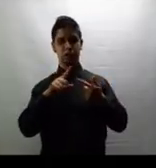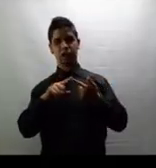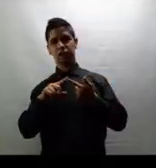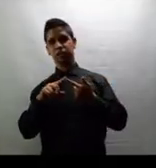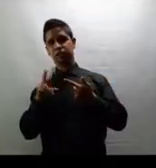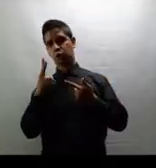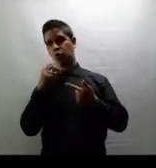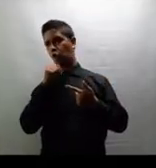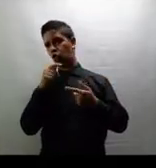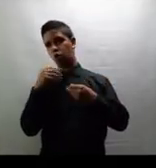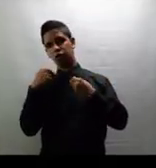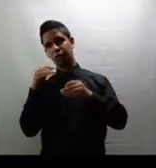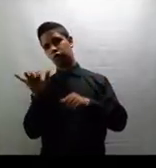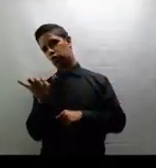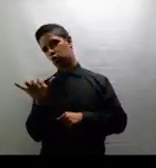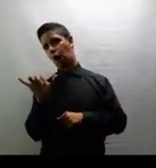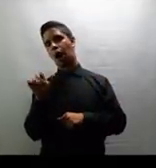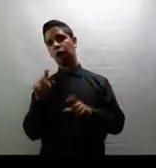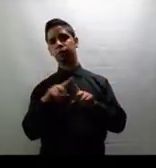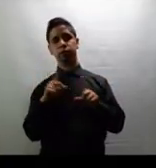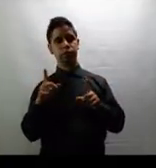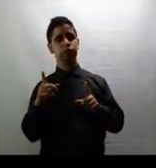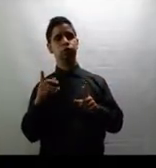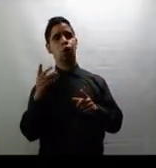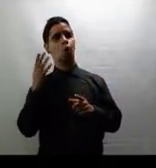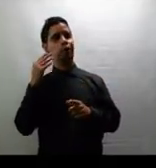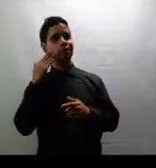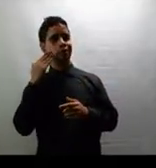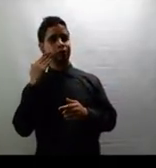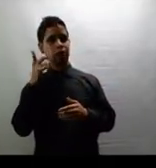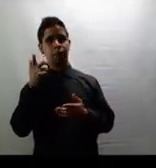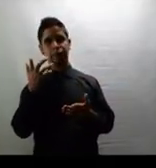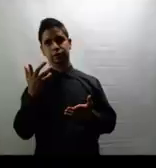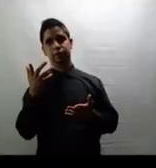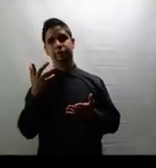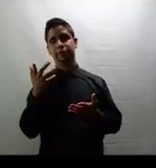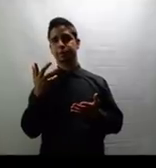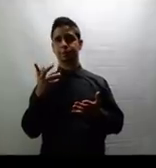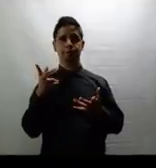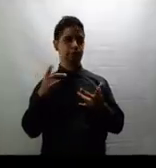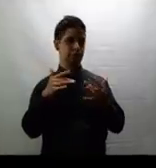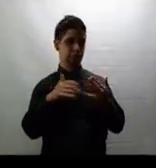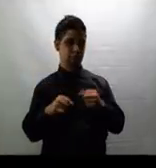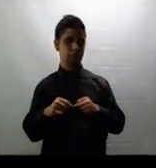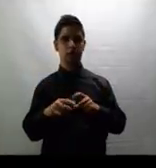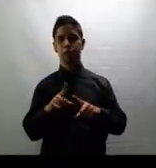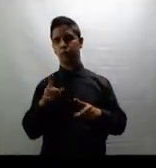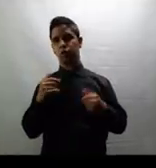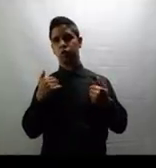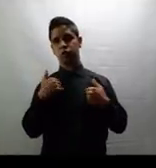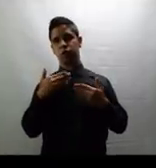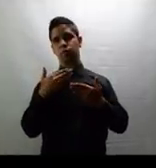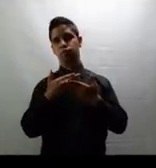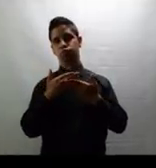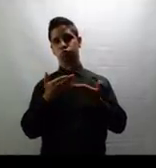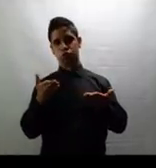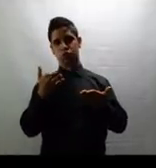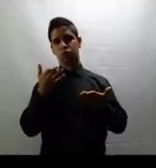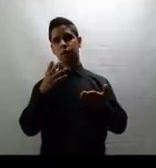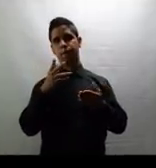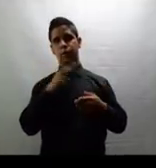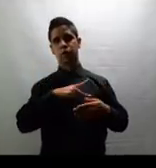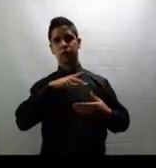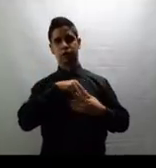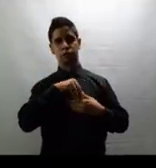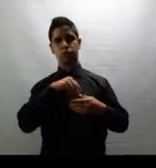necesariamente se vendió igual porque a veces pues se les va la mano pero tienen uno de los personajes